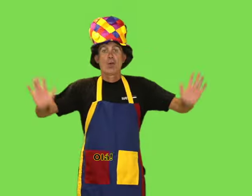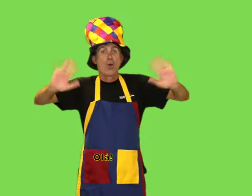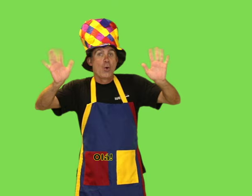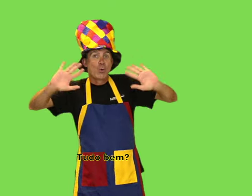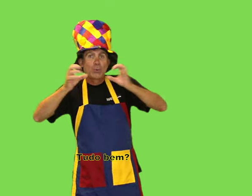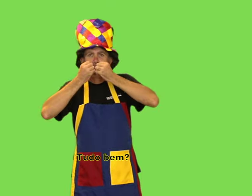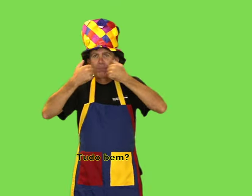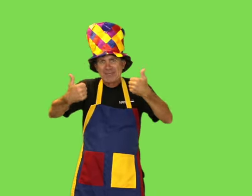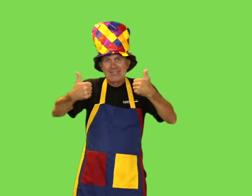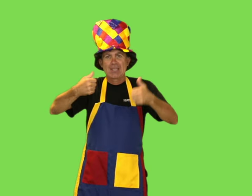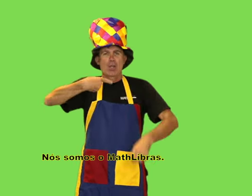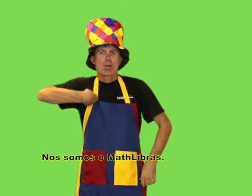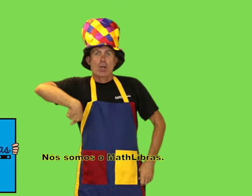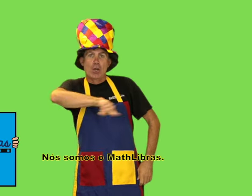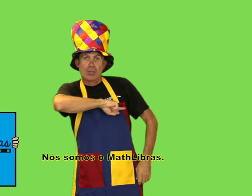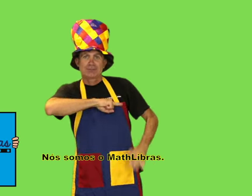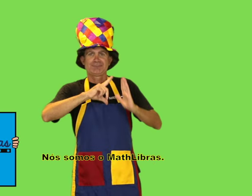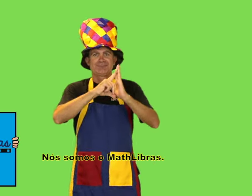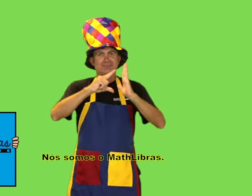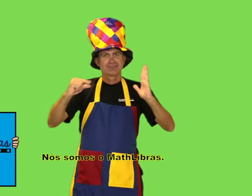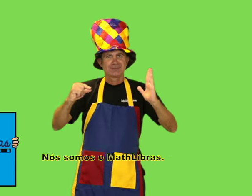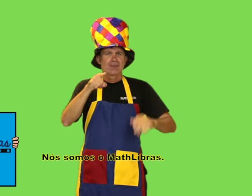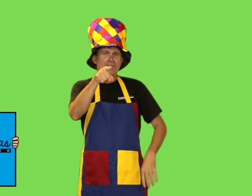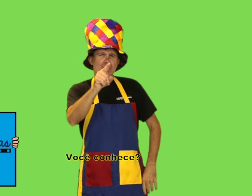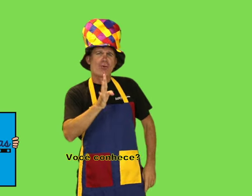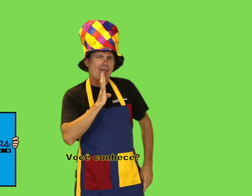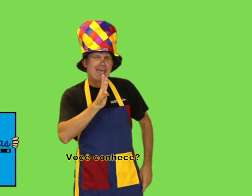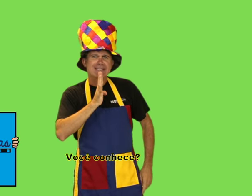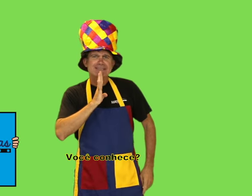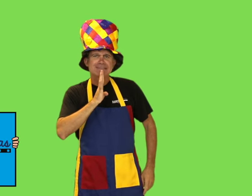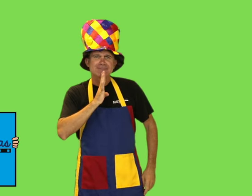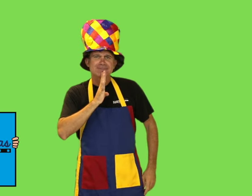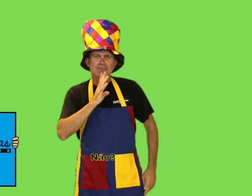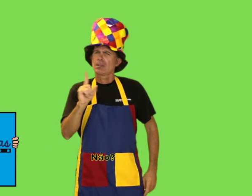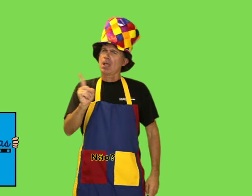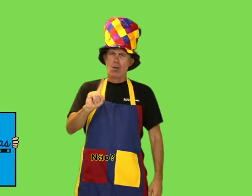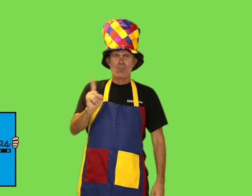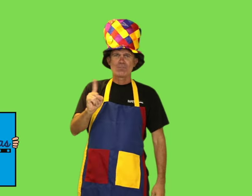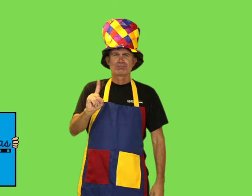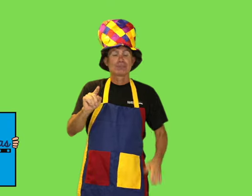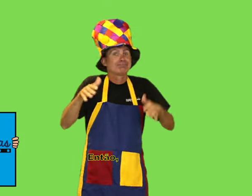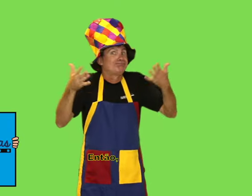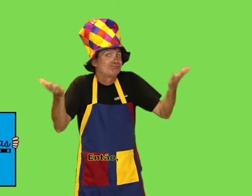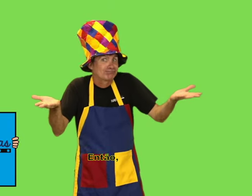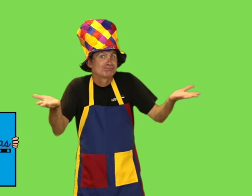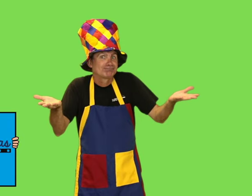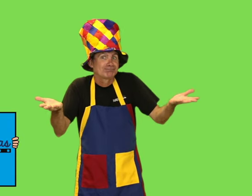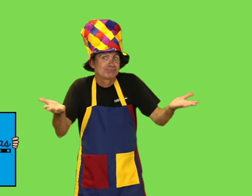Olá, tudo bem? Nós somos o Mate Libras. Você conhece? Não? Então, o